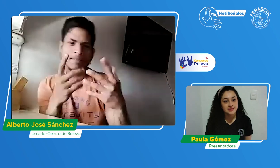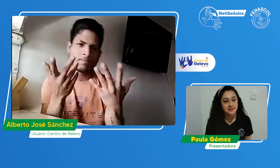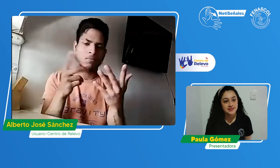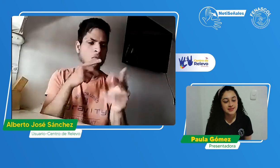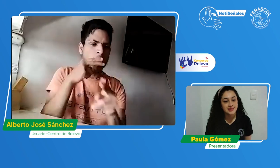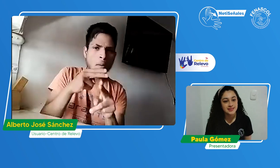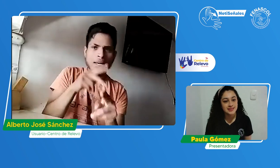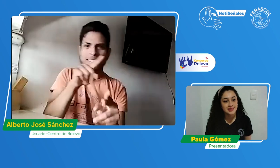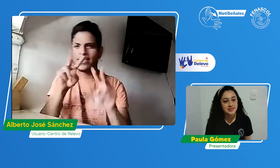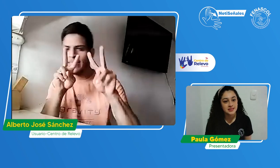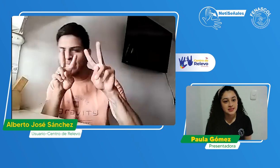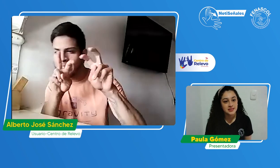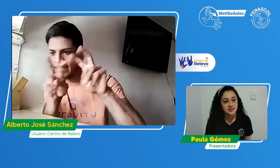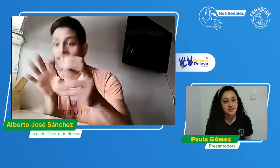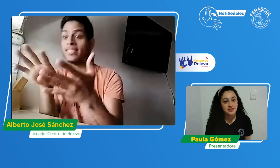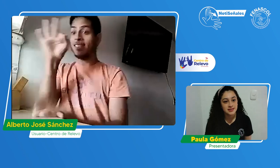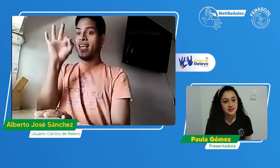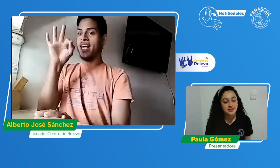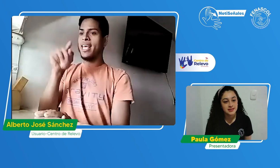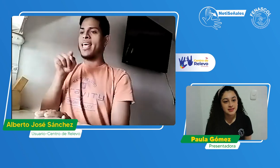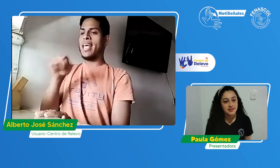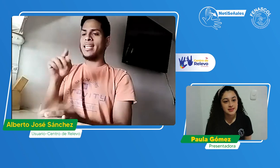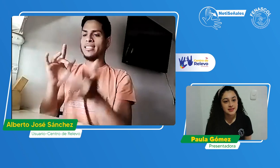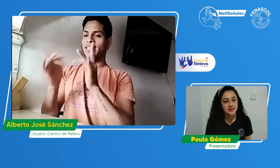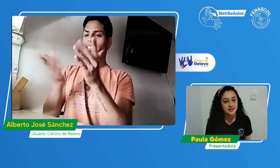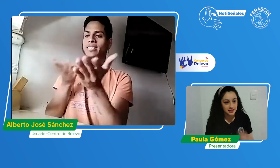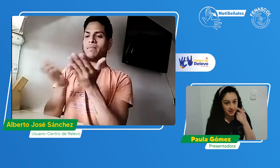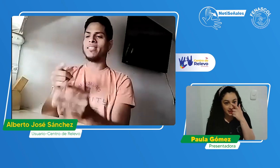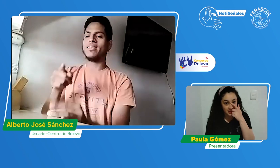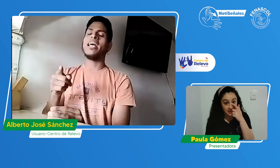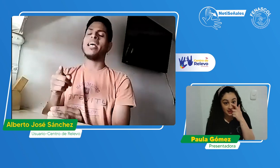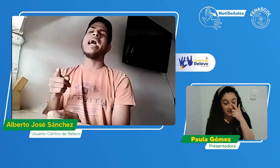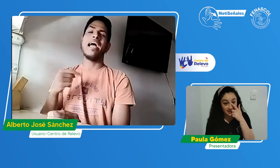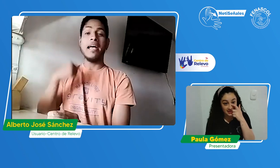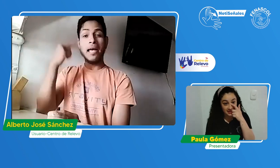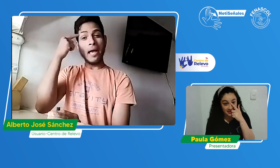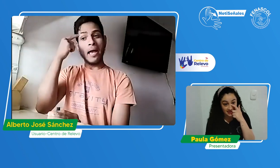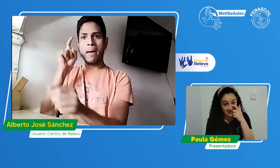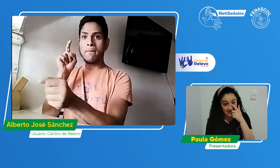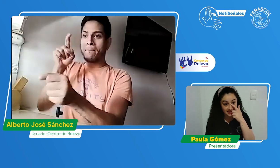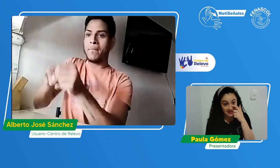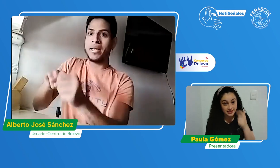hice la gestión hasta que encontré los servicios y poder registrarme por la aplicación